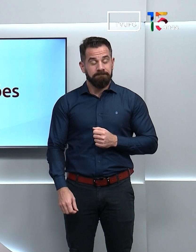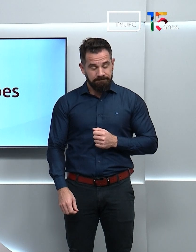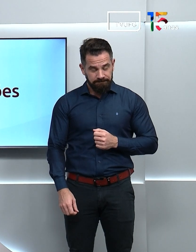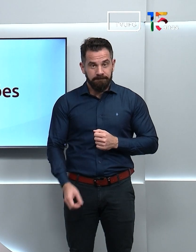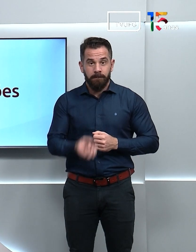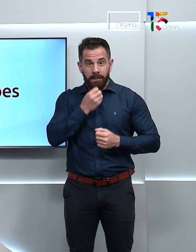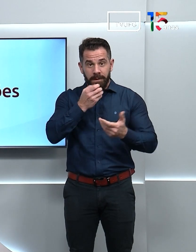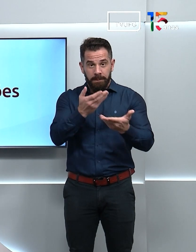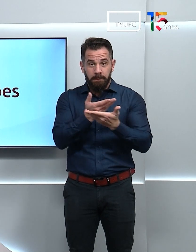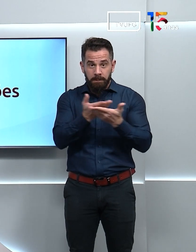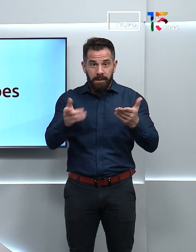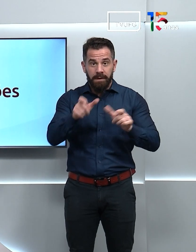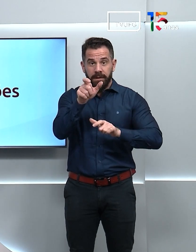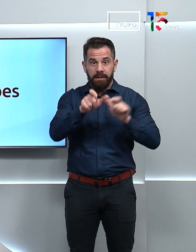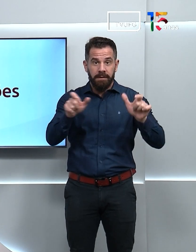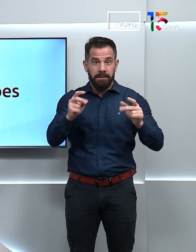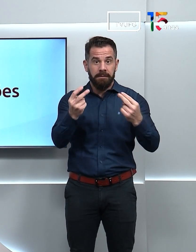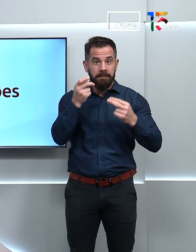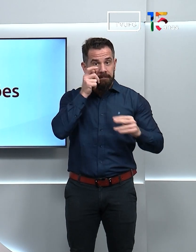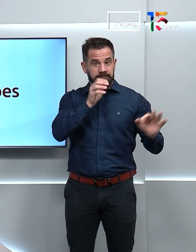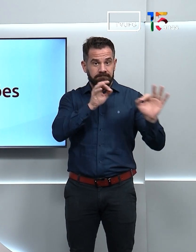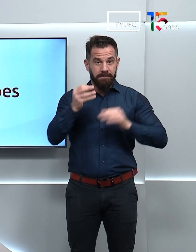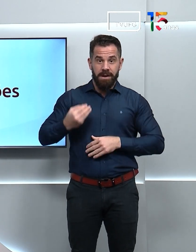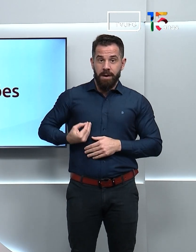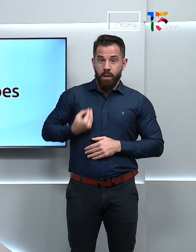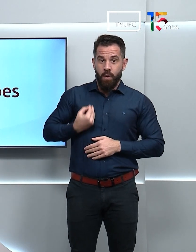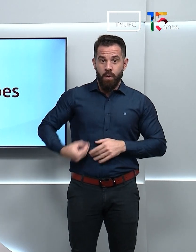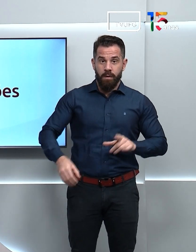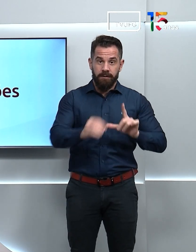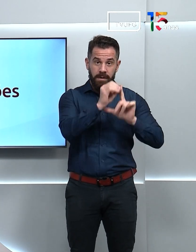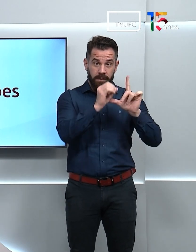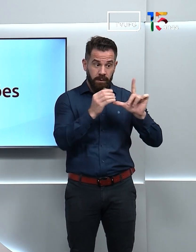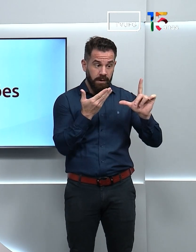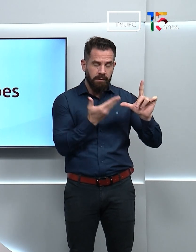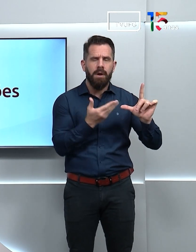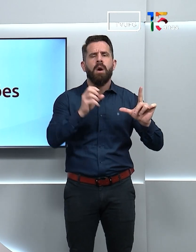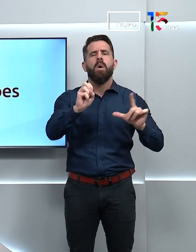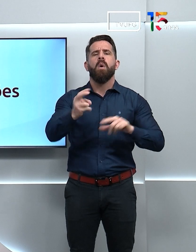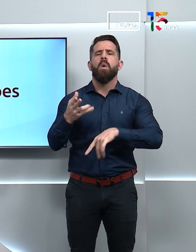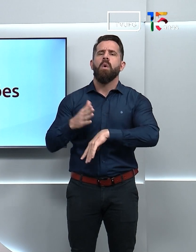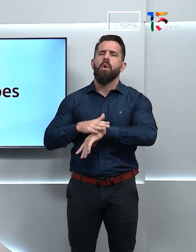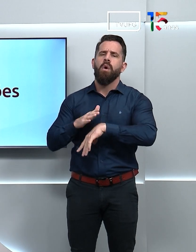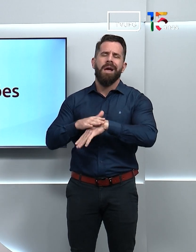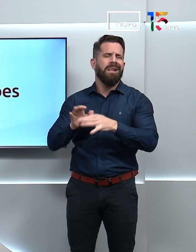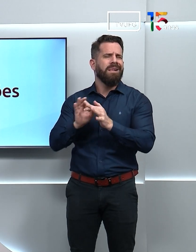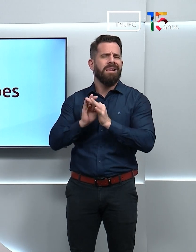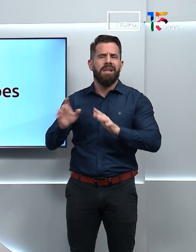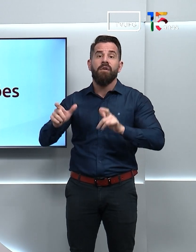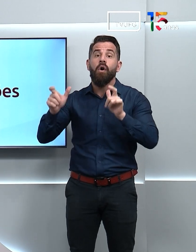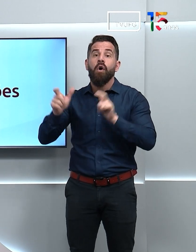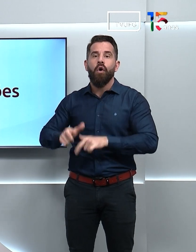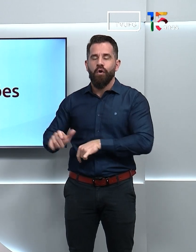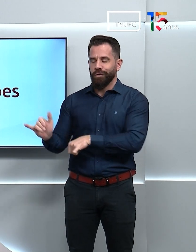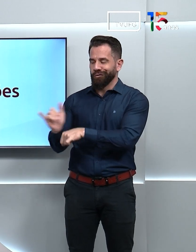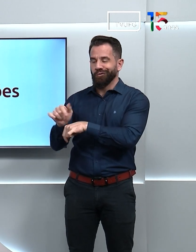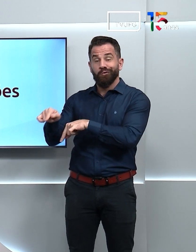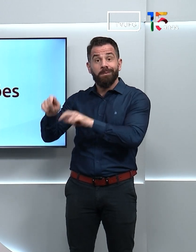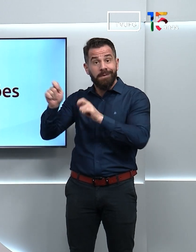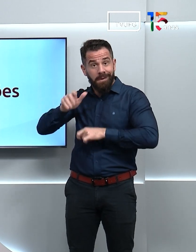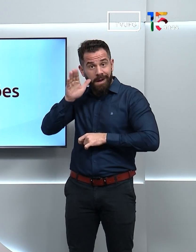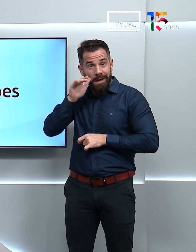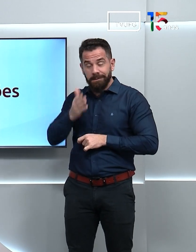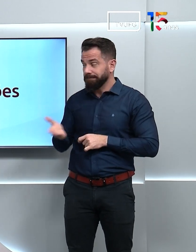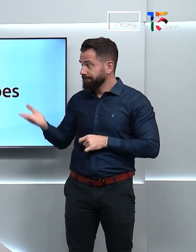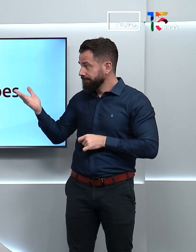Seja bem-vindo e bem-vinda você que nos assiste ao vivo pela TV UFG ou pelo nosso canal no YouTube em qualquer dia e horário. Eu sou a